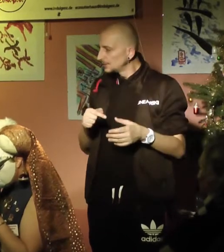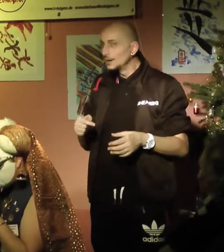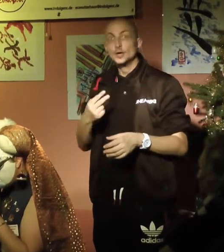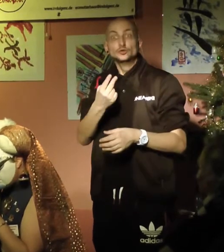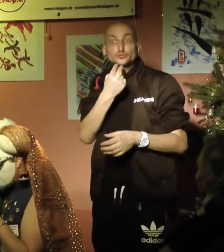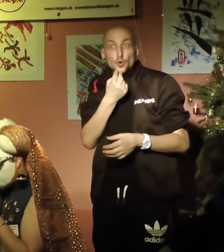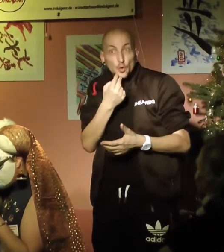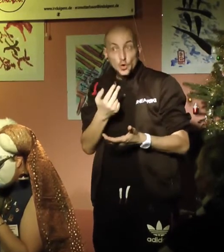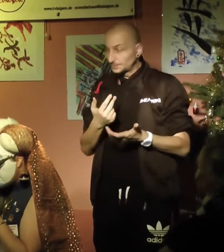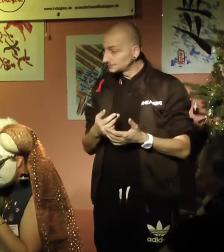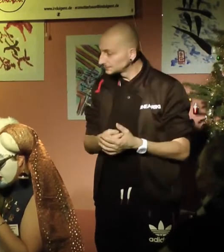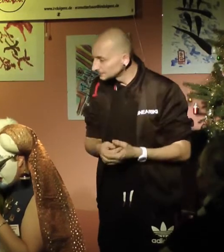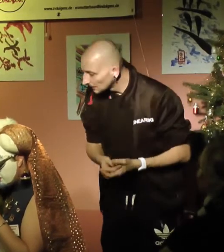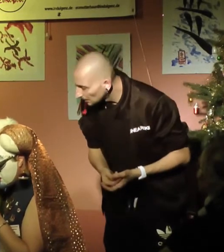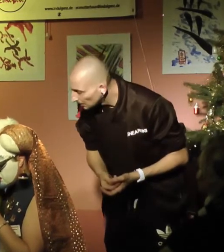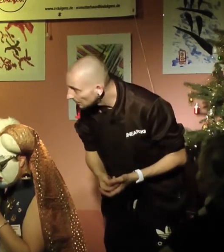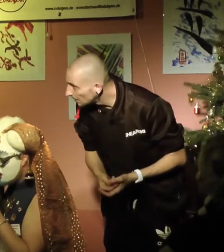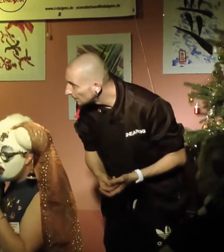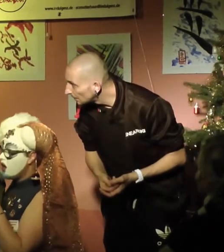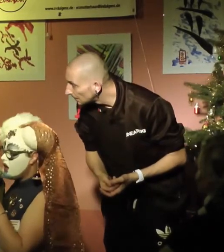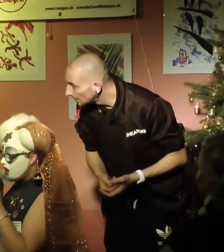Ja, und zwar